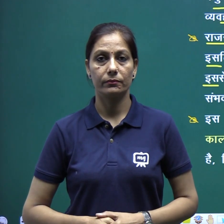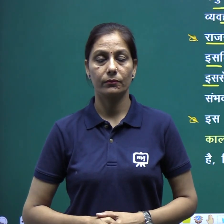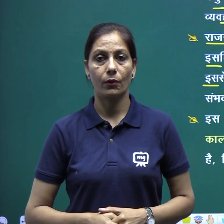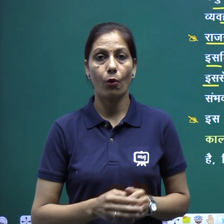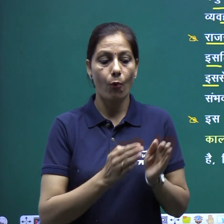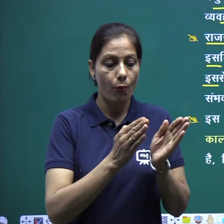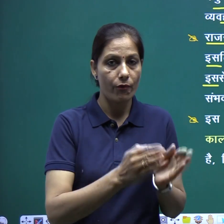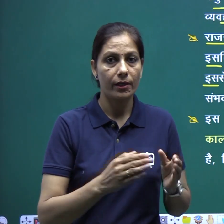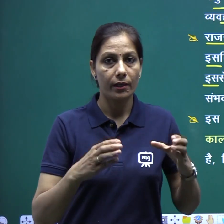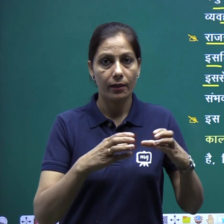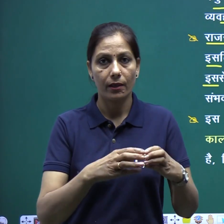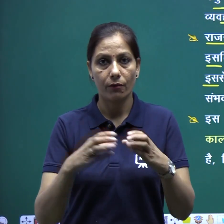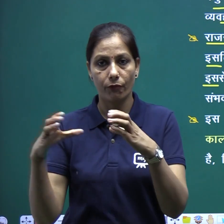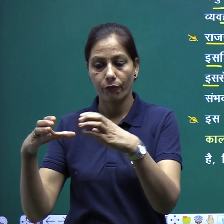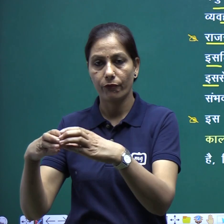वर्गीकरण